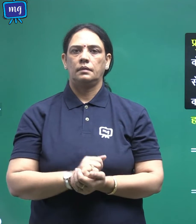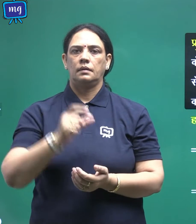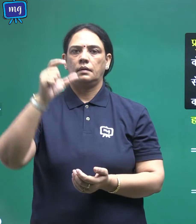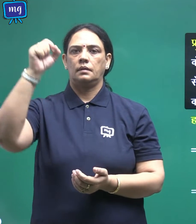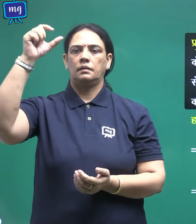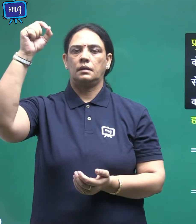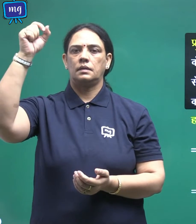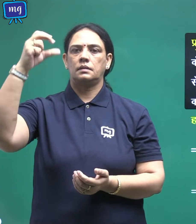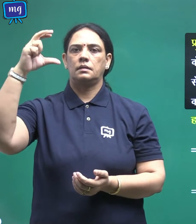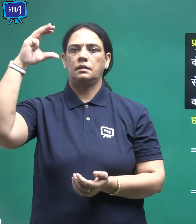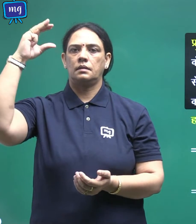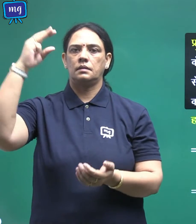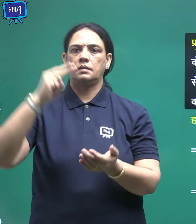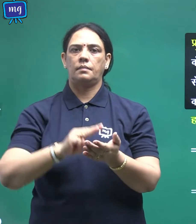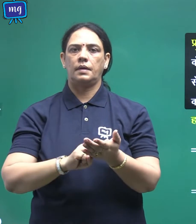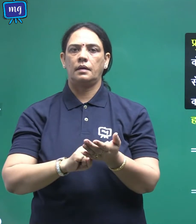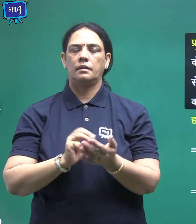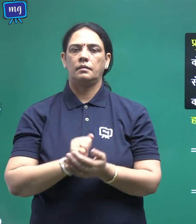सेमी